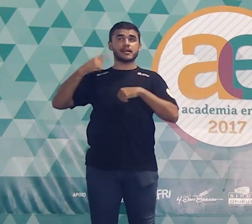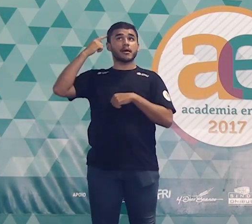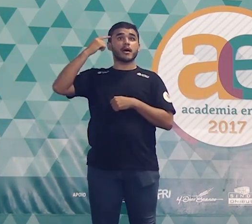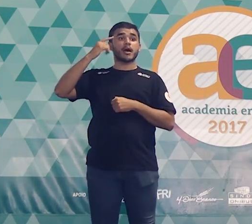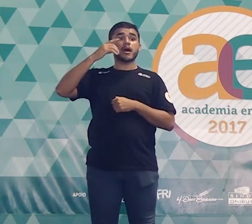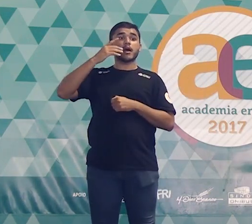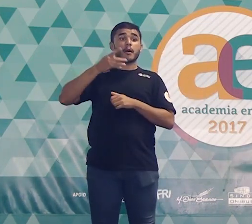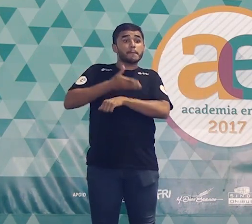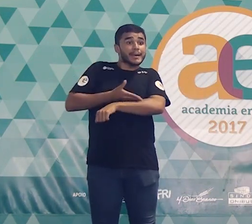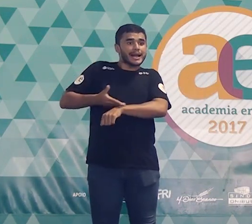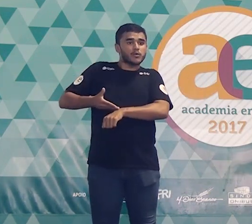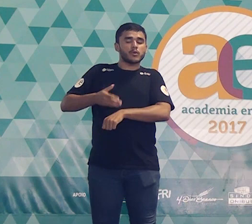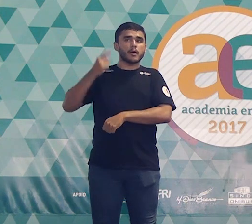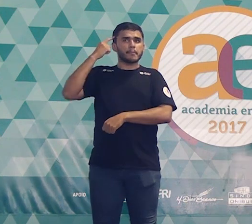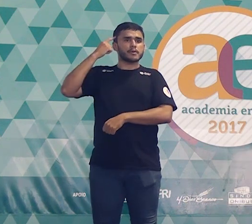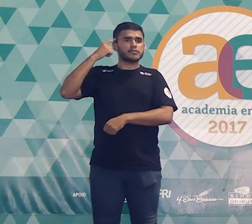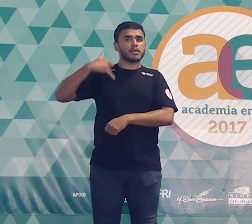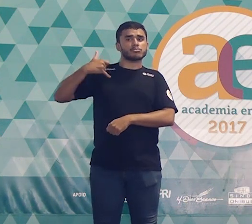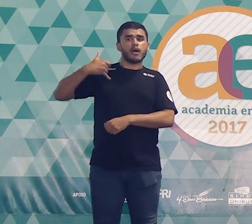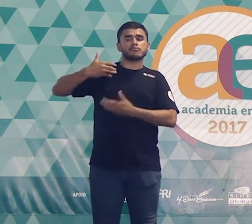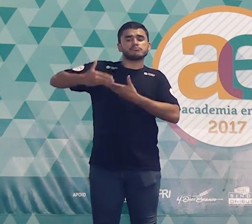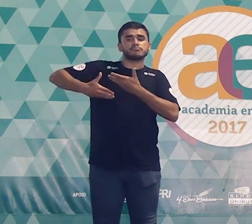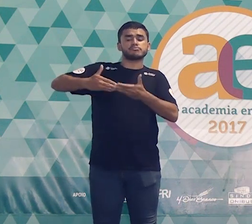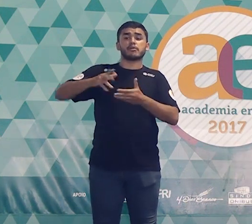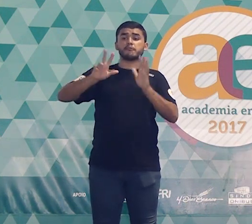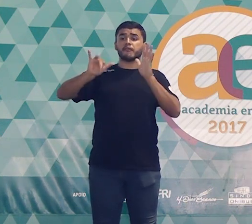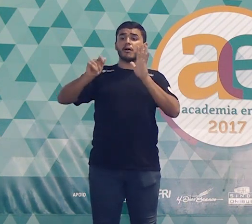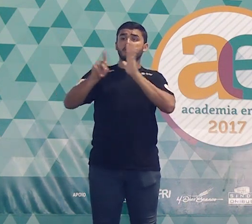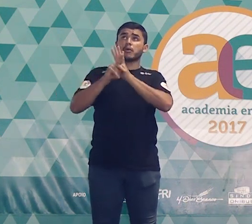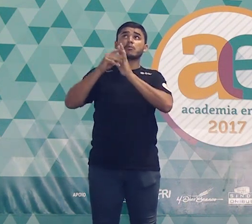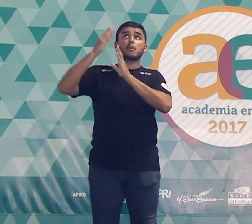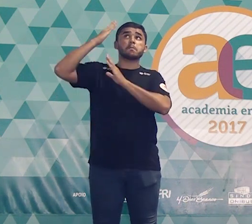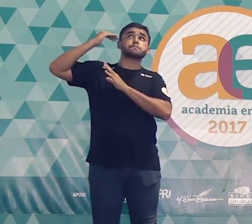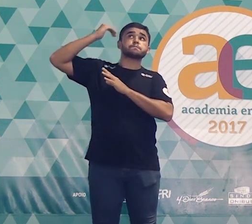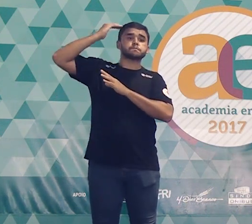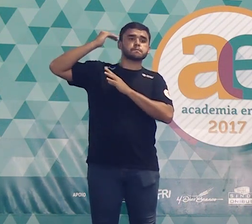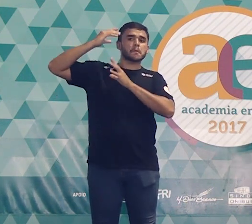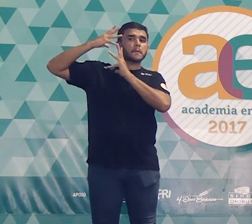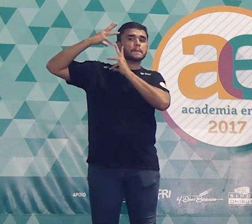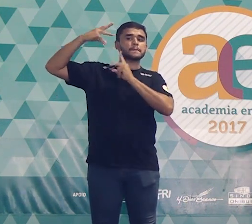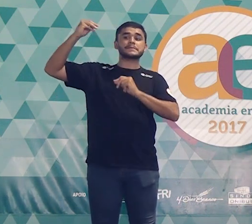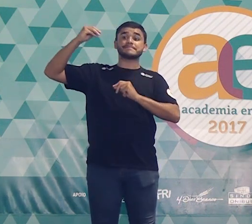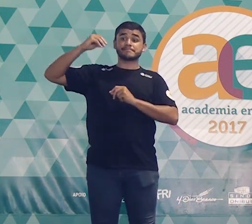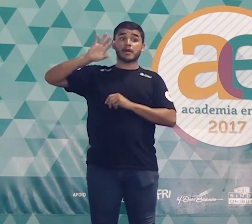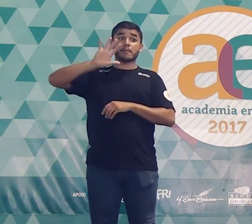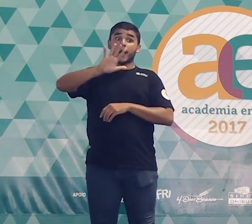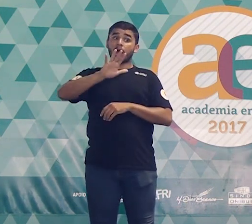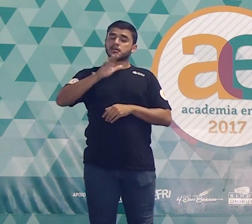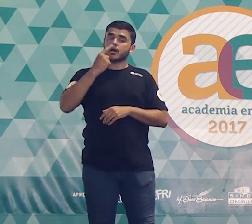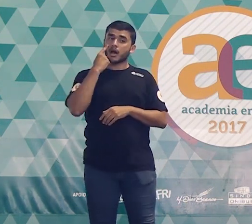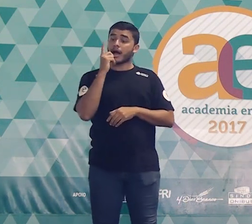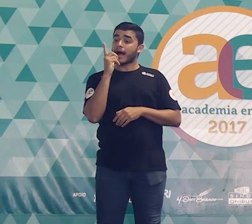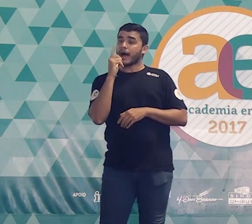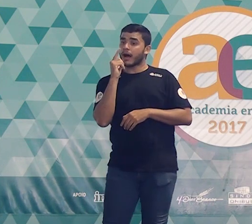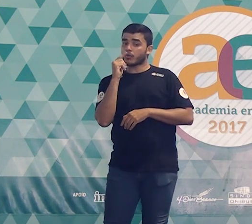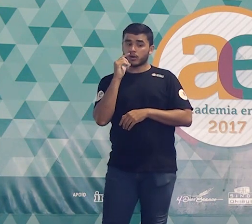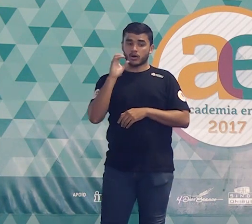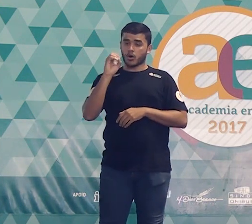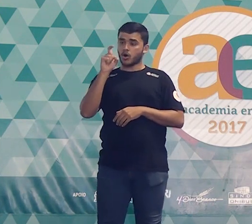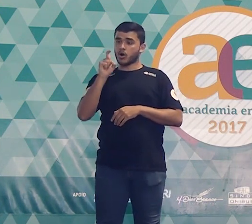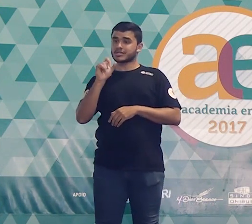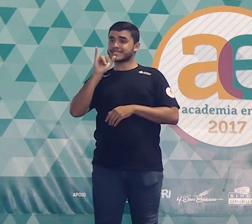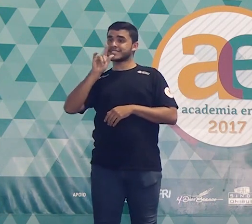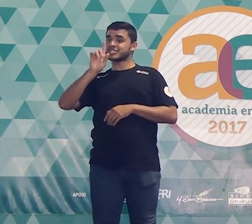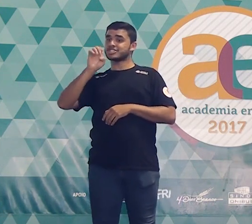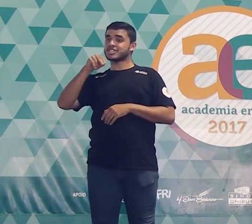é oxidações, tá certo? Pode também incluir em água oxigenada sendo produzida. Agora, a água oxigenada não é bom, porque